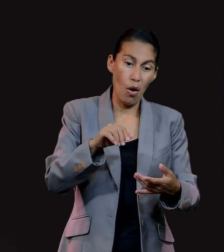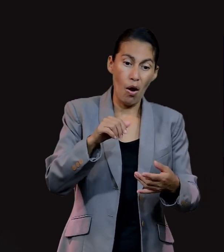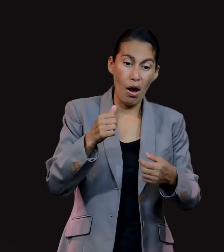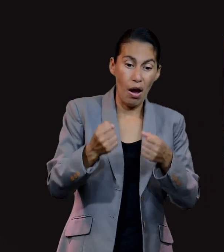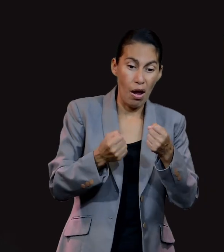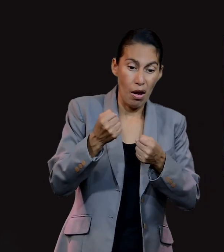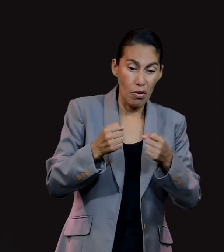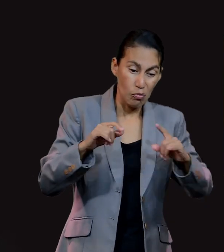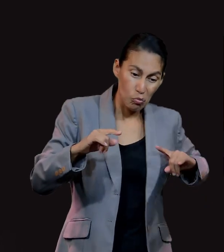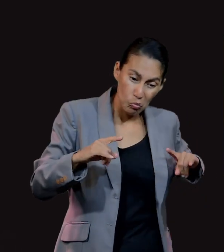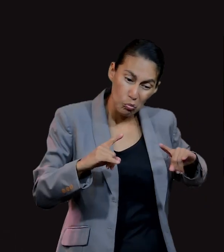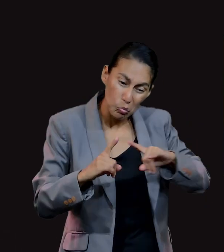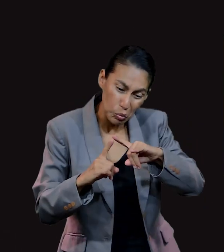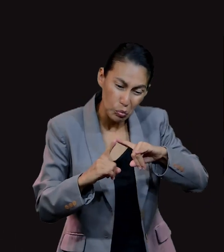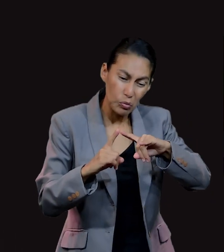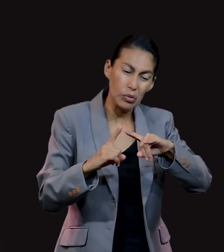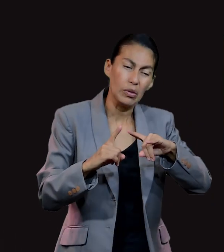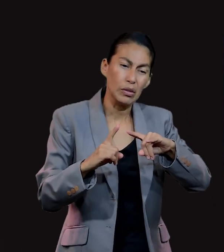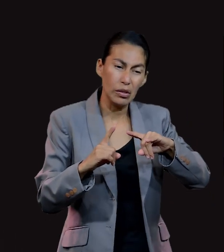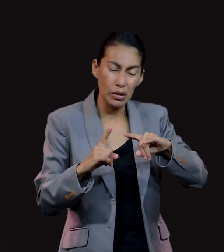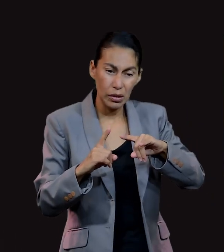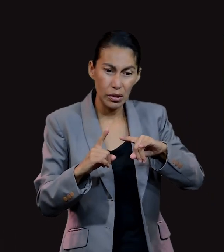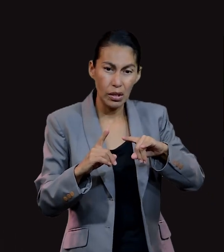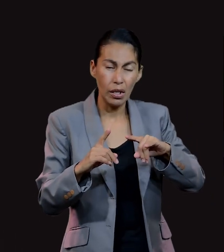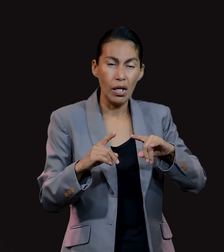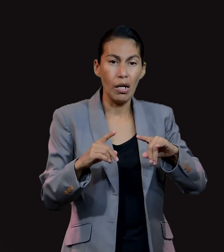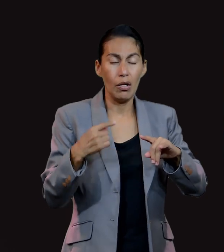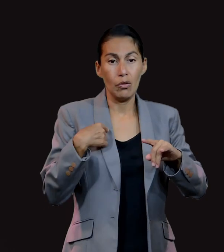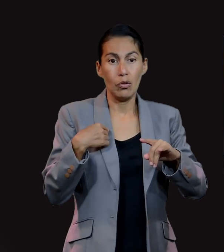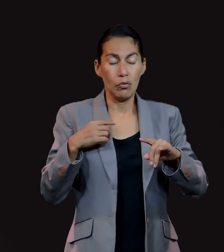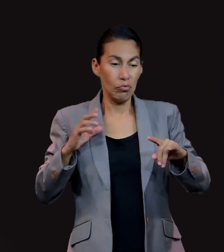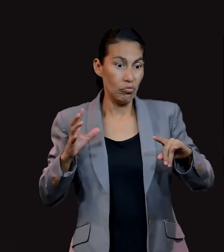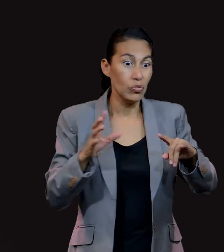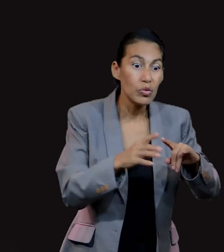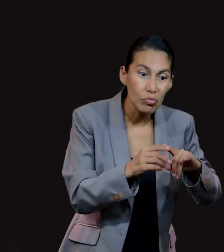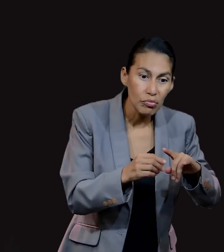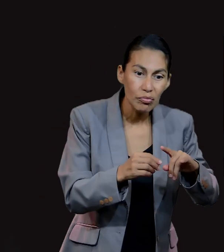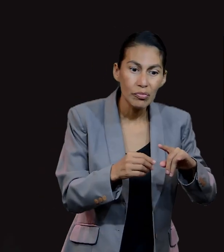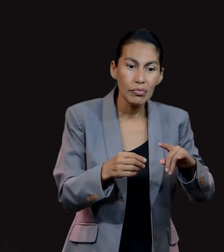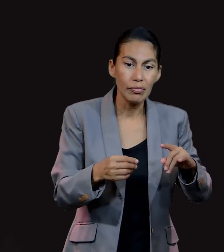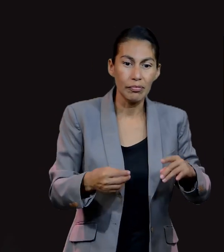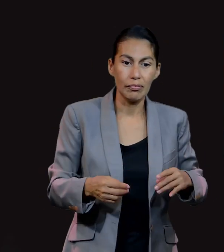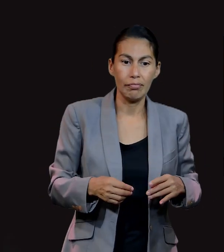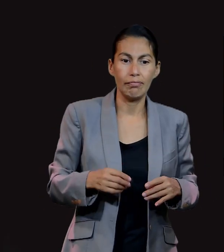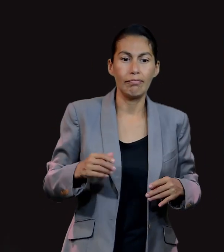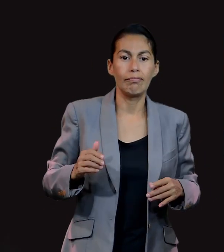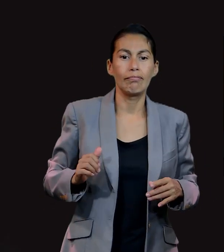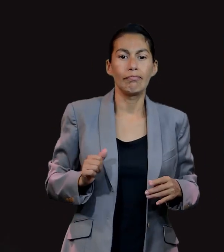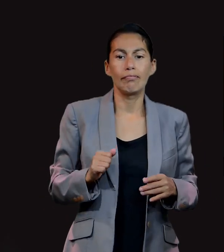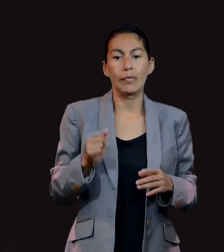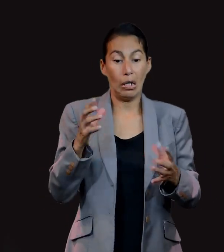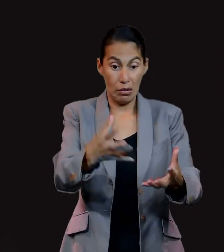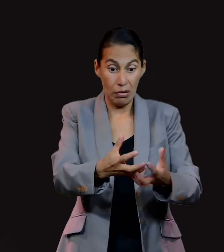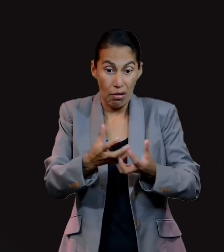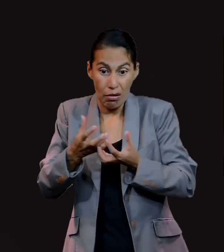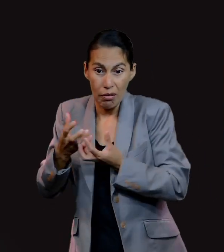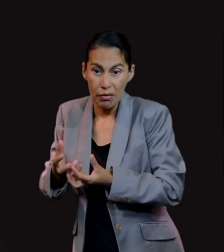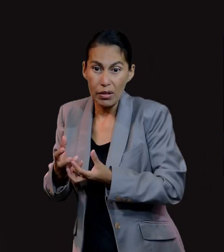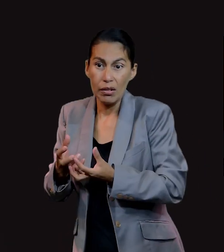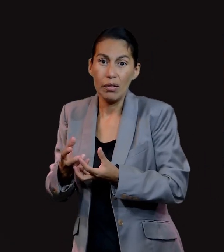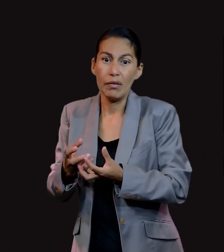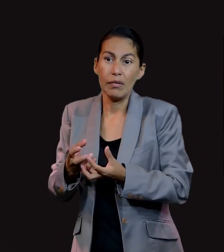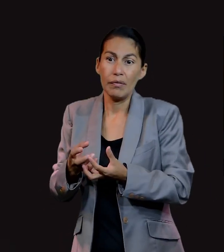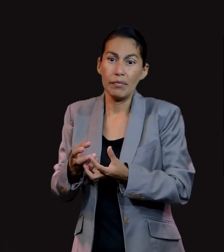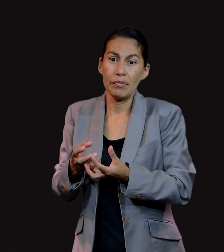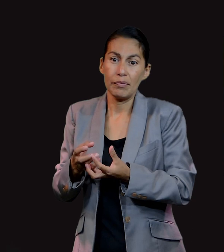centro de la calle y estaba a punto de que lo atropellaran y yo rompiendo todo arriesgando incluso